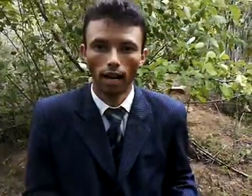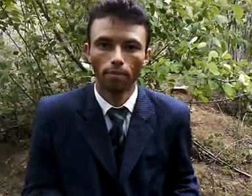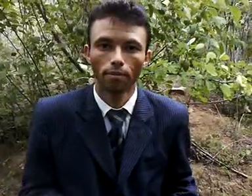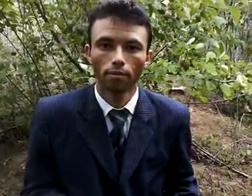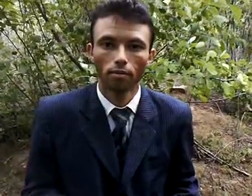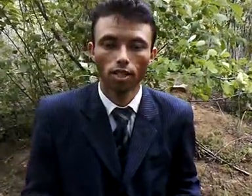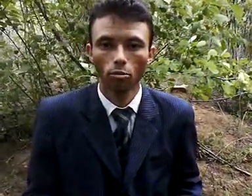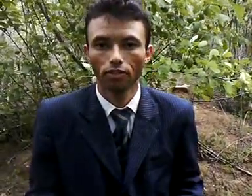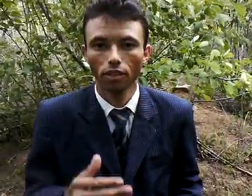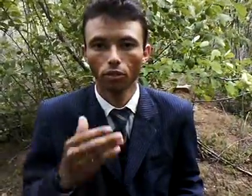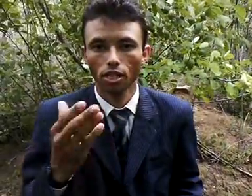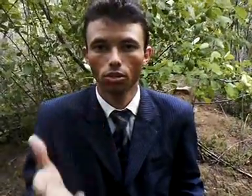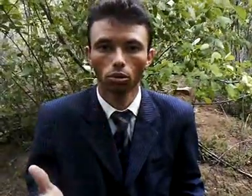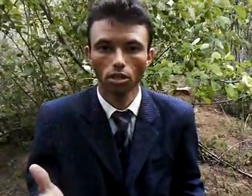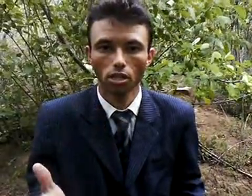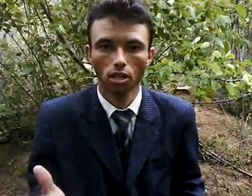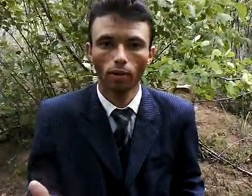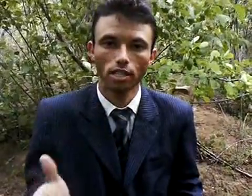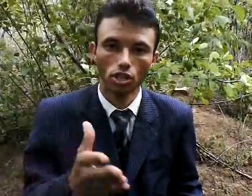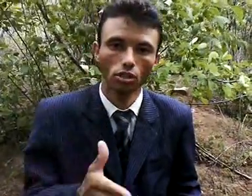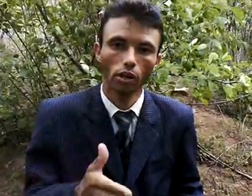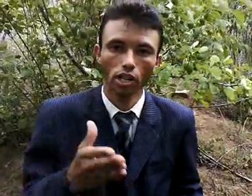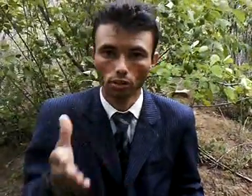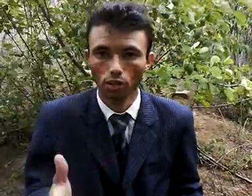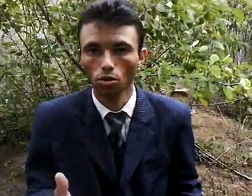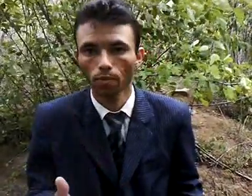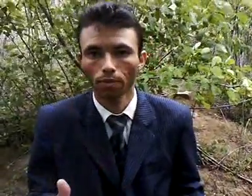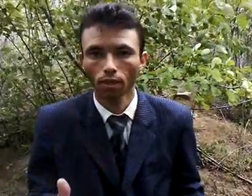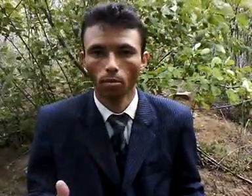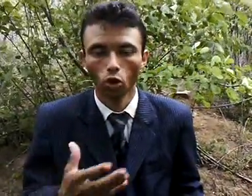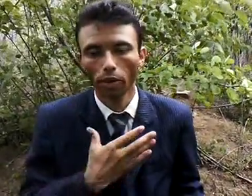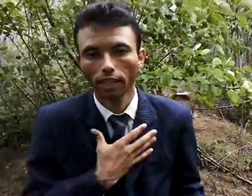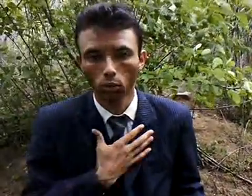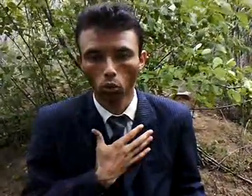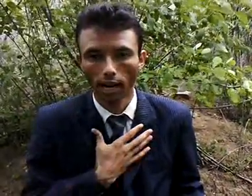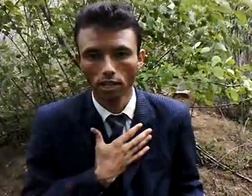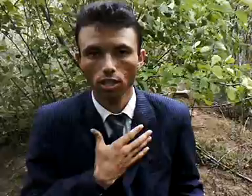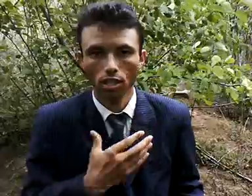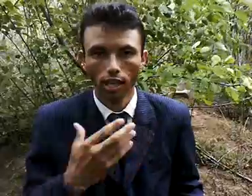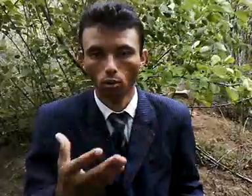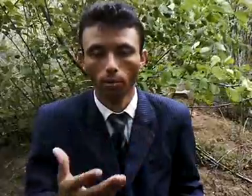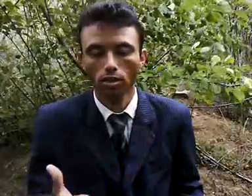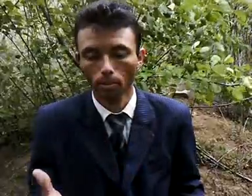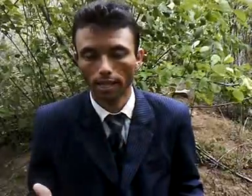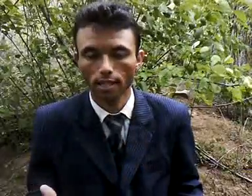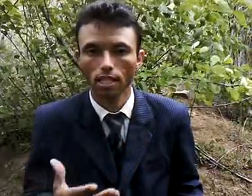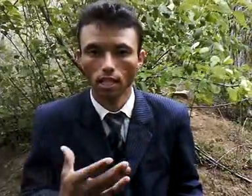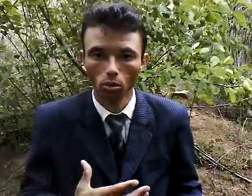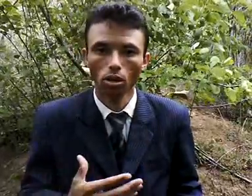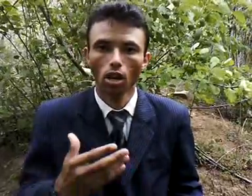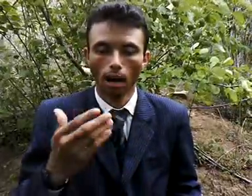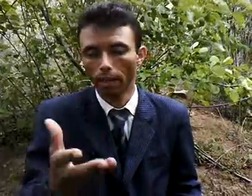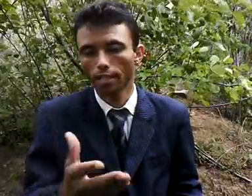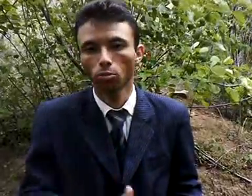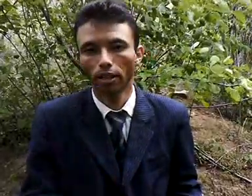Olá, sejam bem-vindos vocês todos que estão assistindo este vídeo. Meu nome é Daniel Duarte e aí começa o prazer que eu apresento para